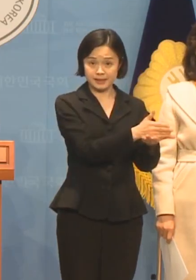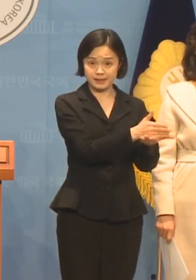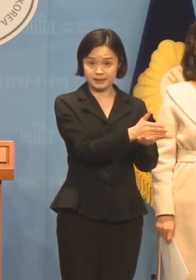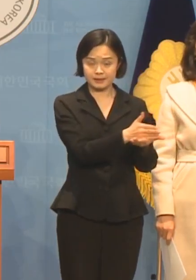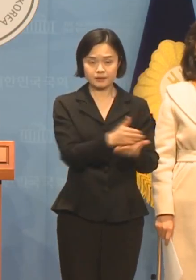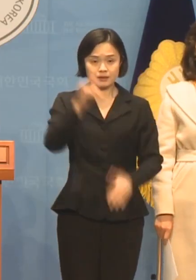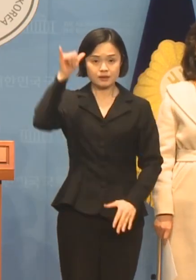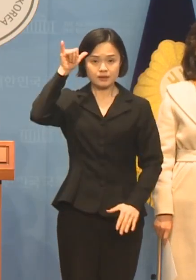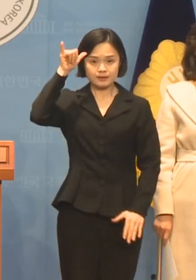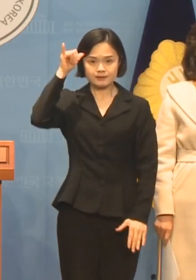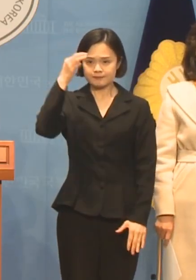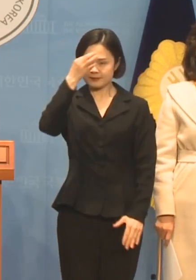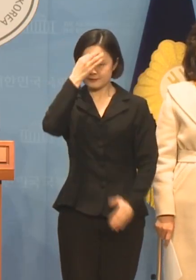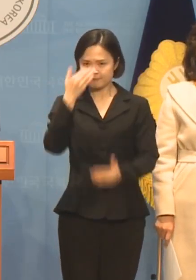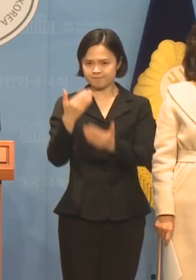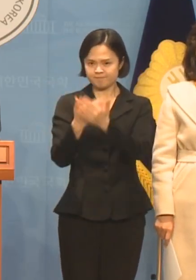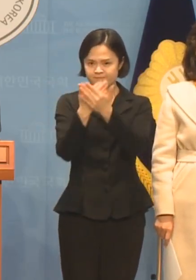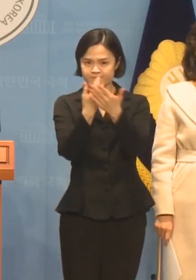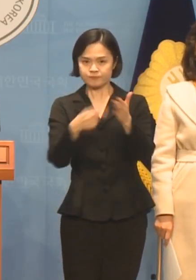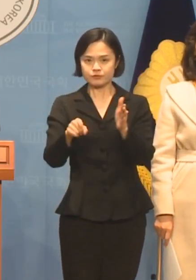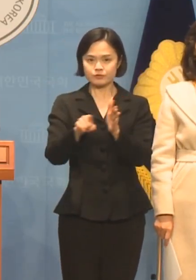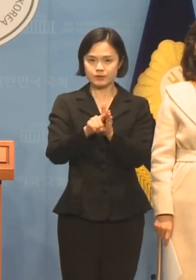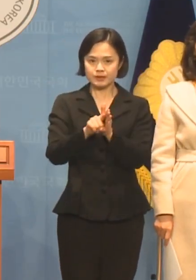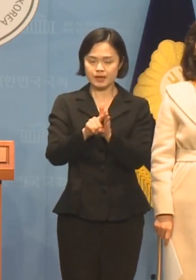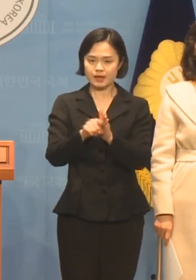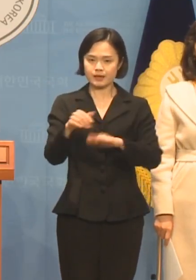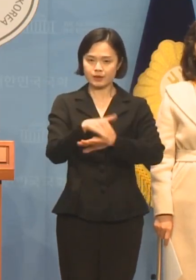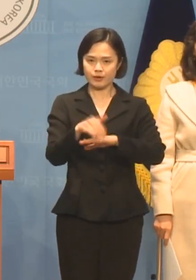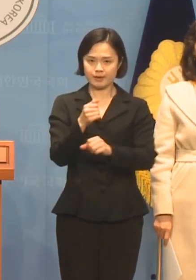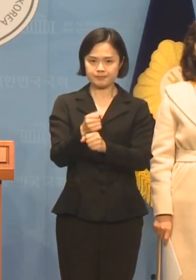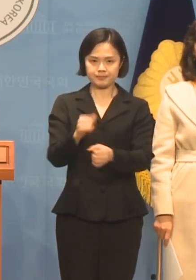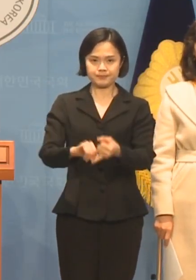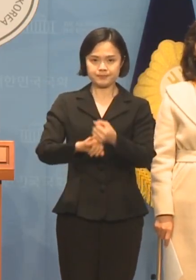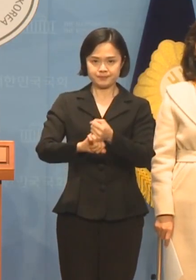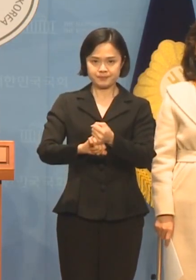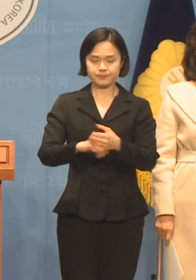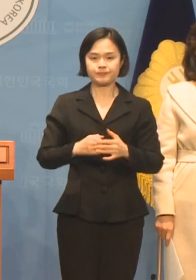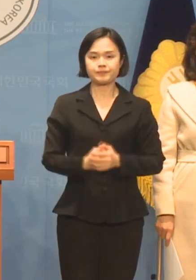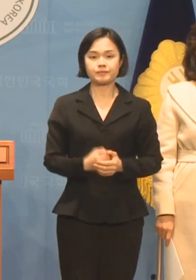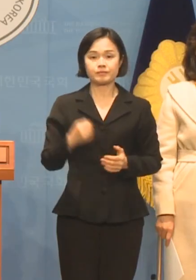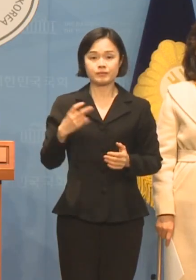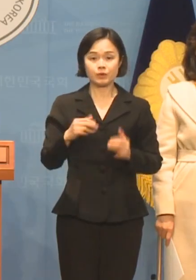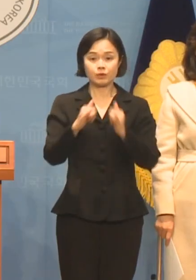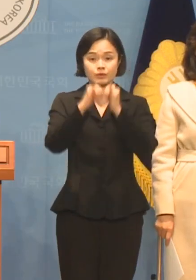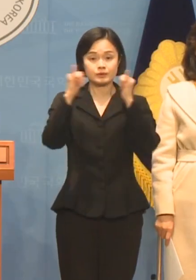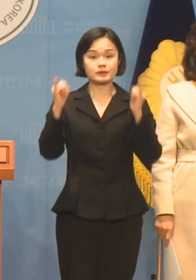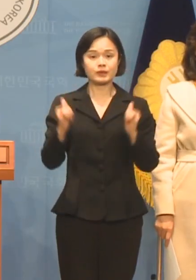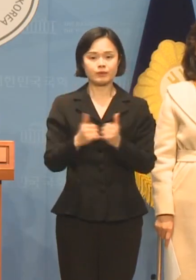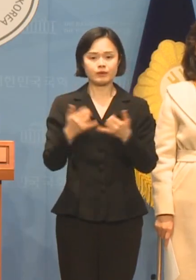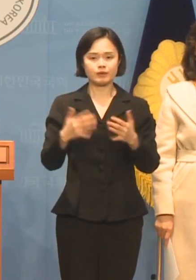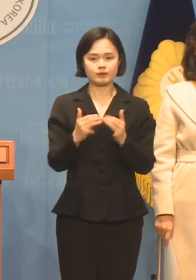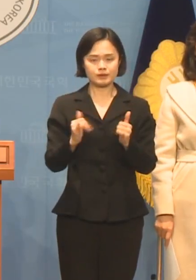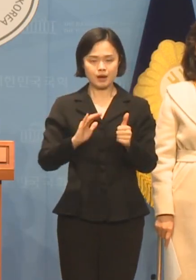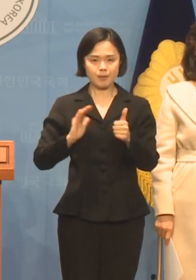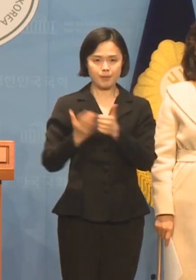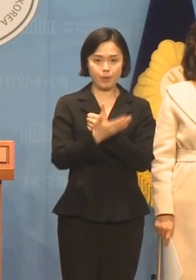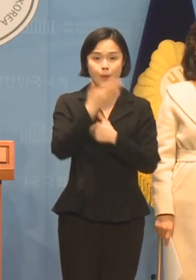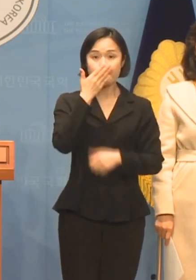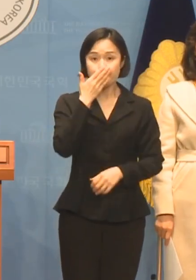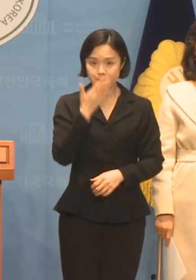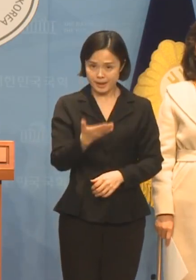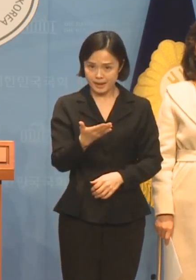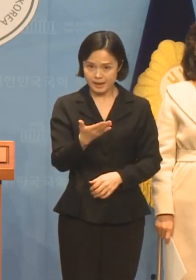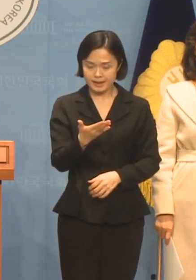그리겠습니다. 동시에 사용자를 보호하는 사회권 선진국 디지털권에 대한 정책을